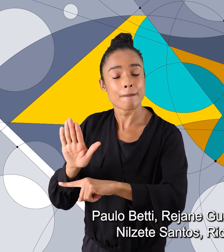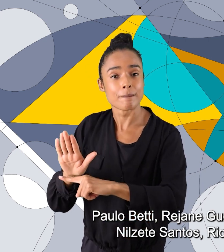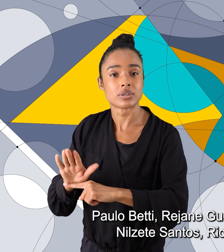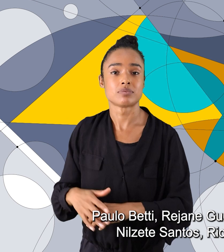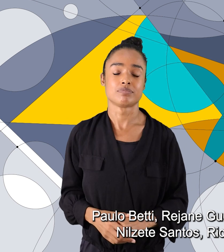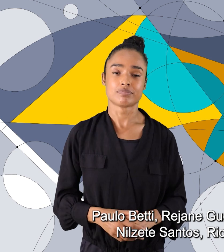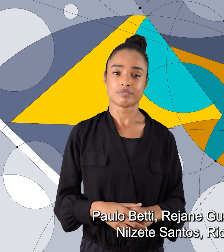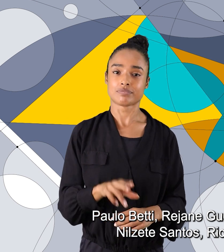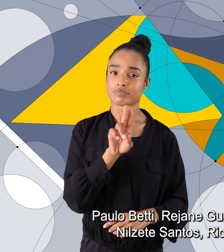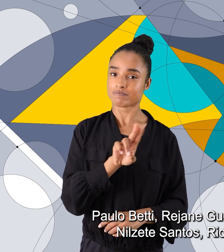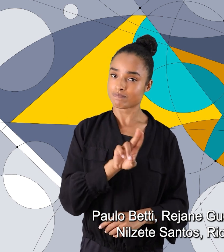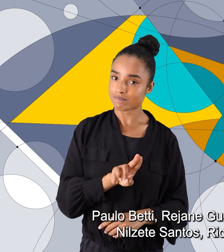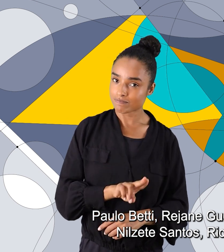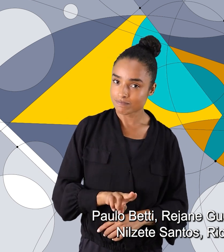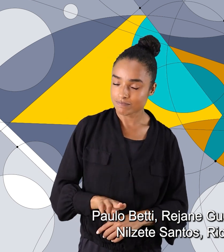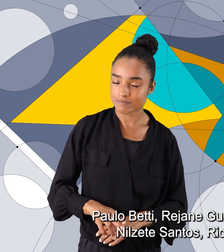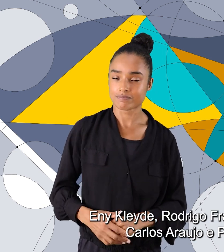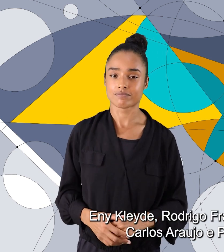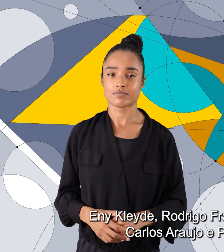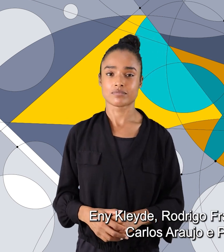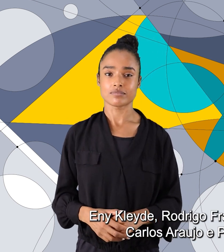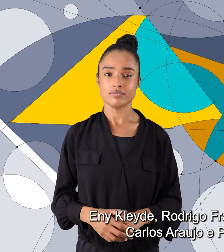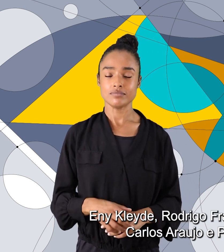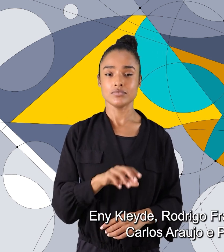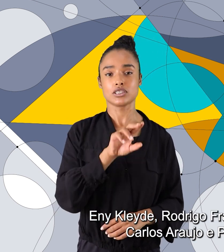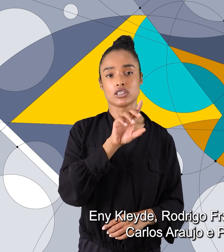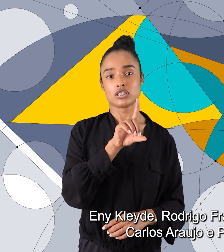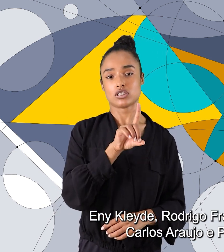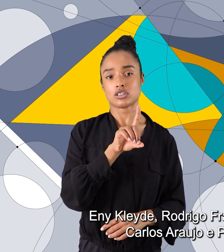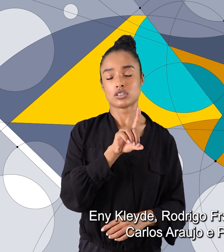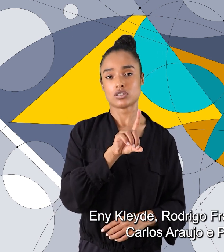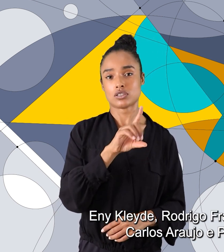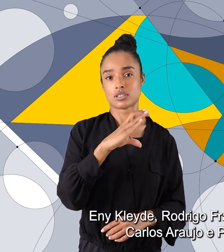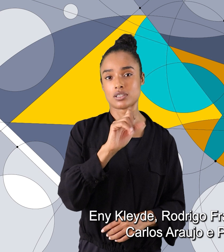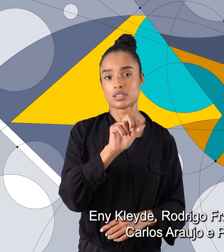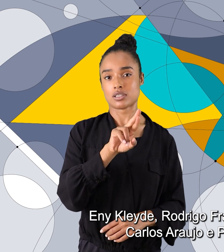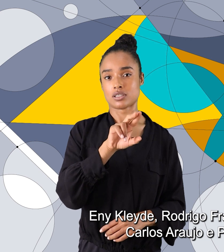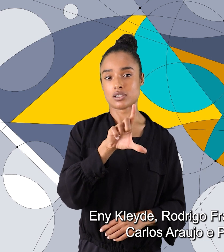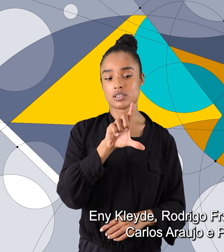Morel, Nilzete Santos, Ricardo Mendes, N. Cleide, Rodrigo França,